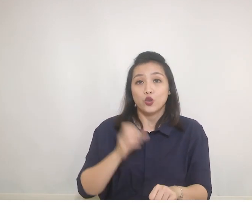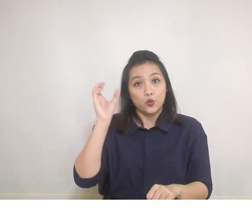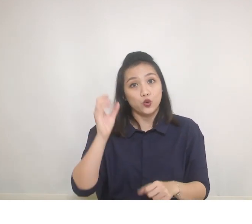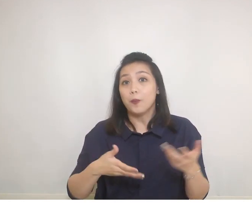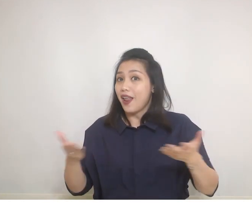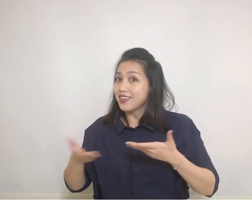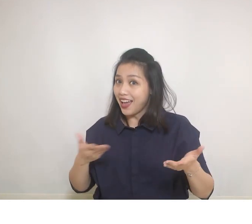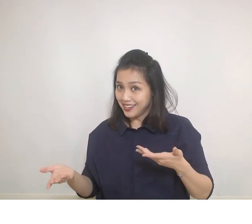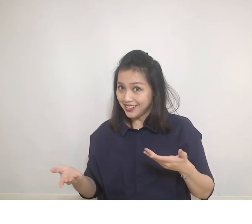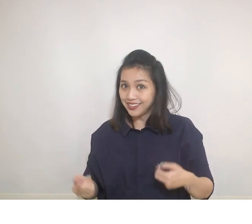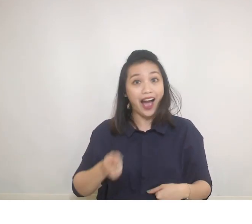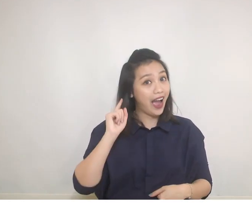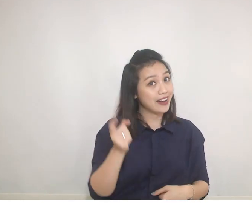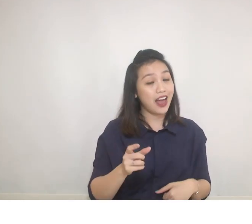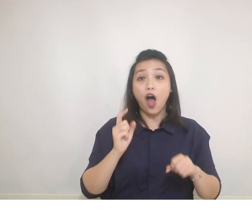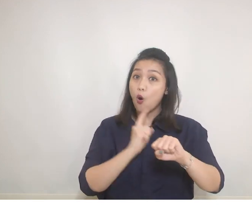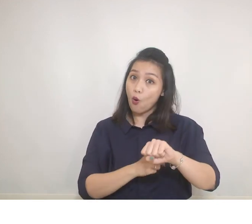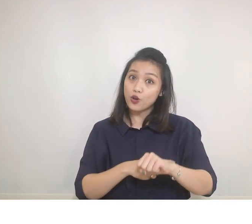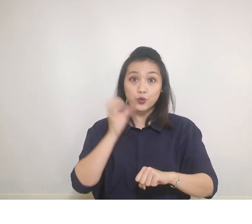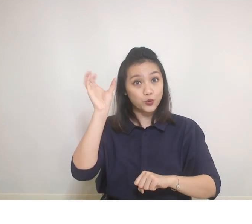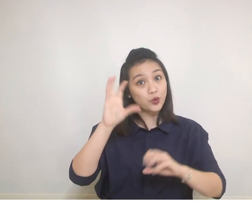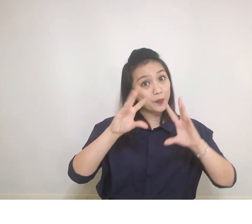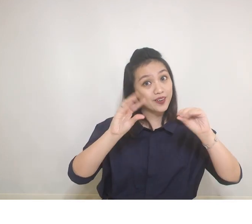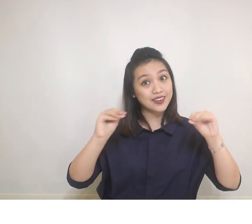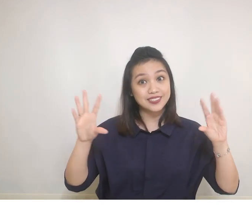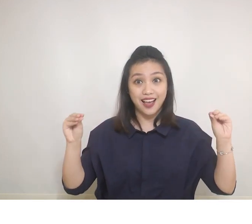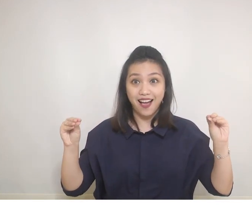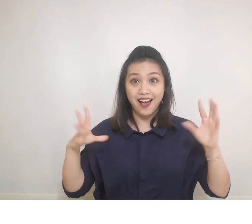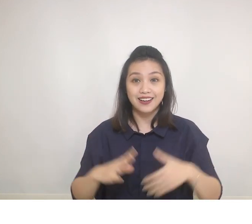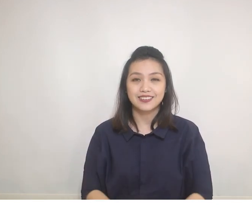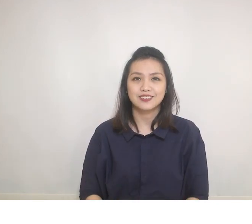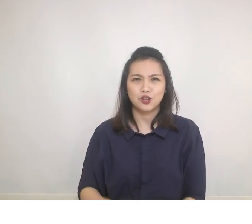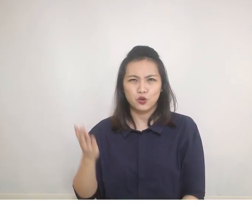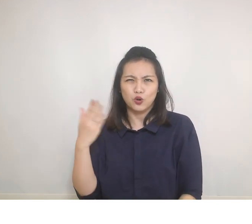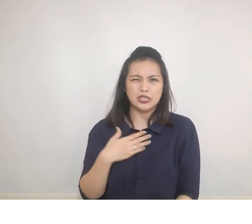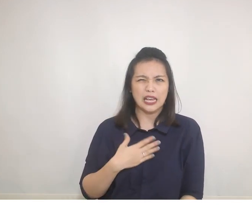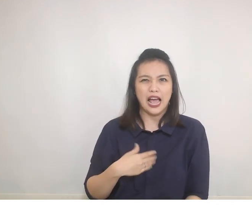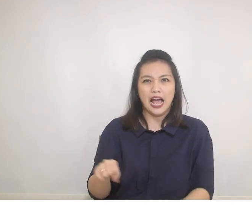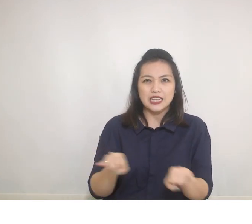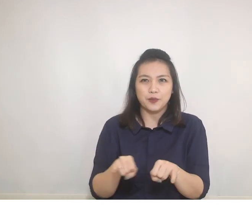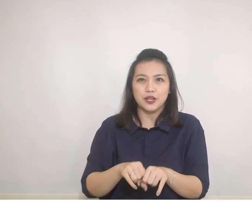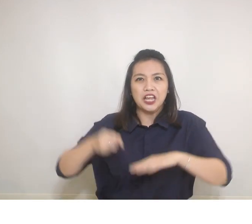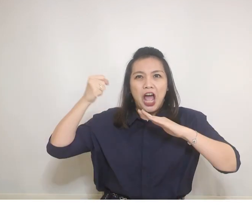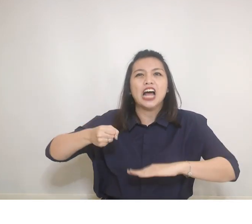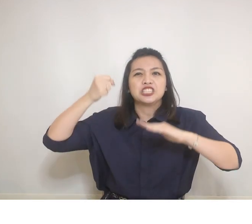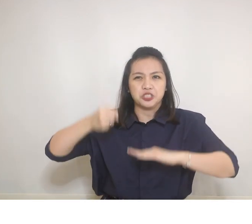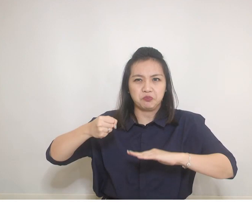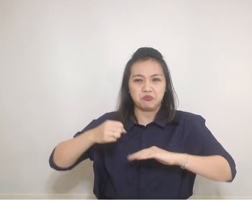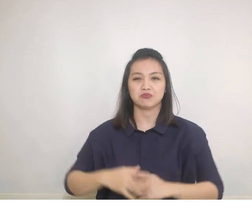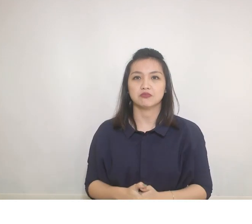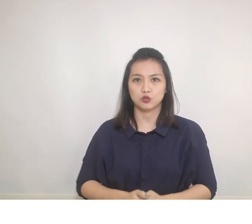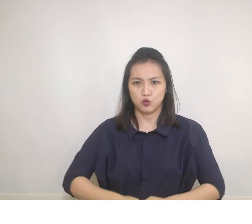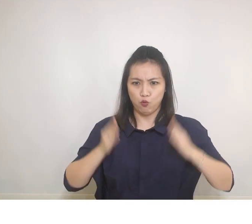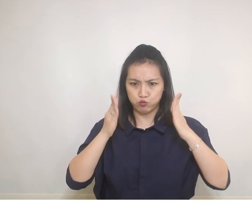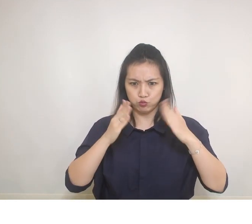Iya. Jadi kayak ini ya, jadi kayak enggak bisa meninggalkan pekerjaannya, padahal yang punya sendiri loh ya, Nia ya. Iya, saya jadi tidak